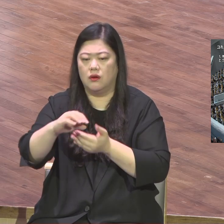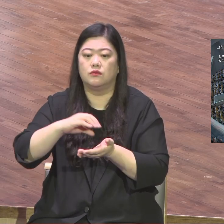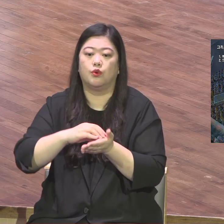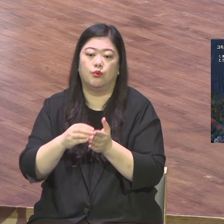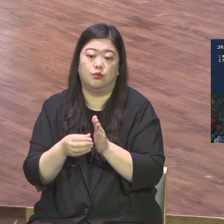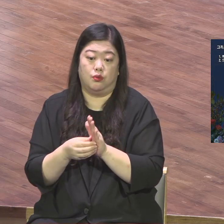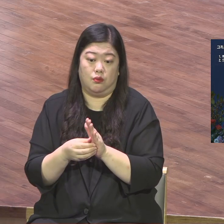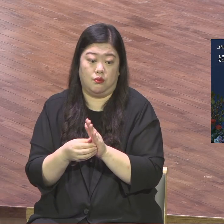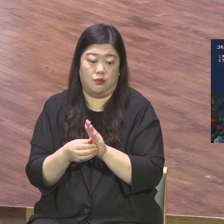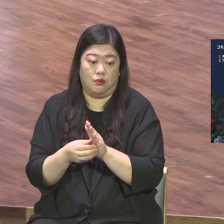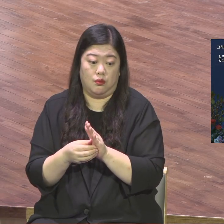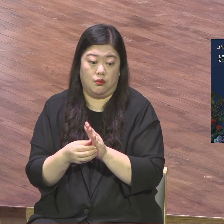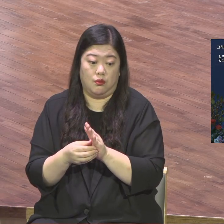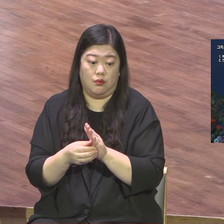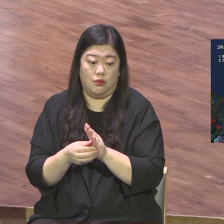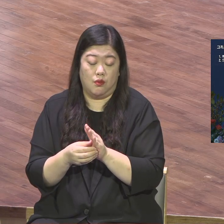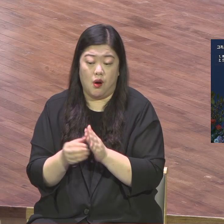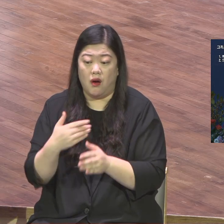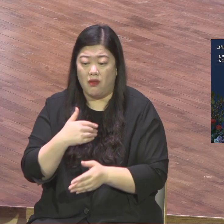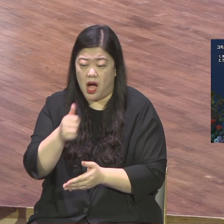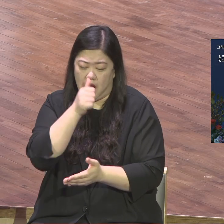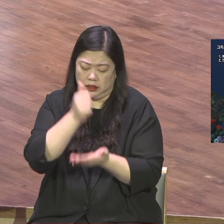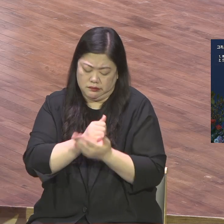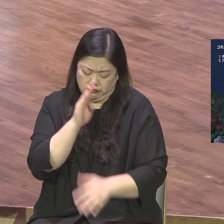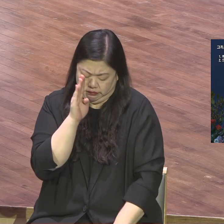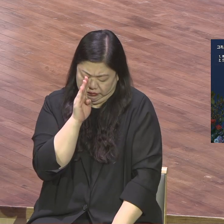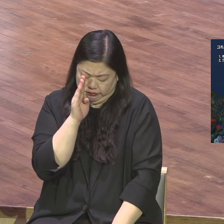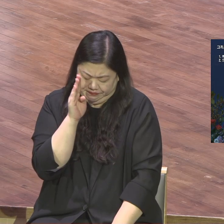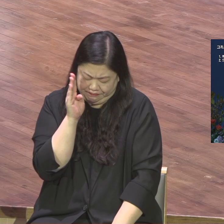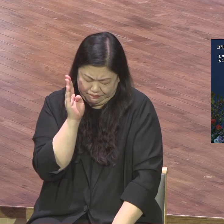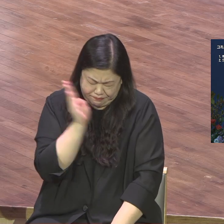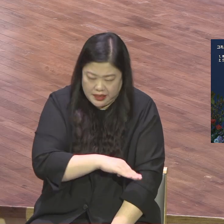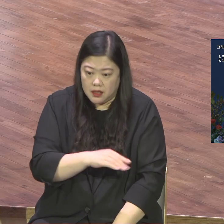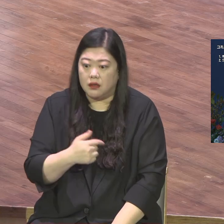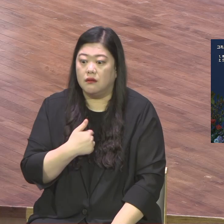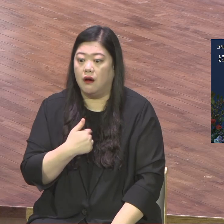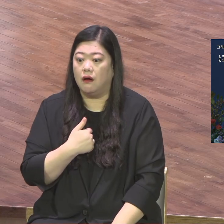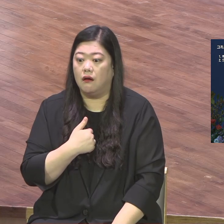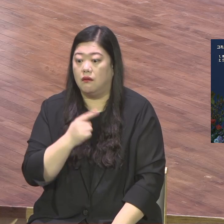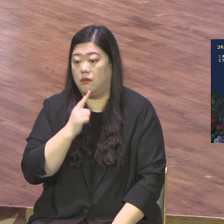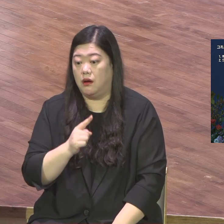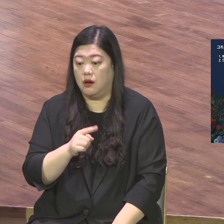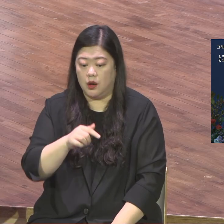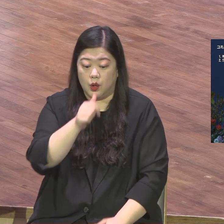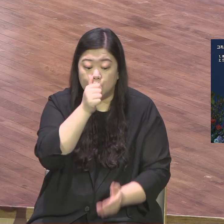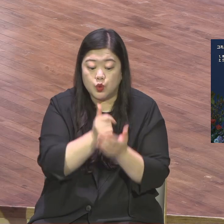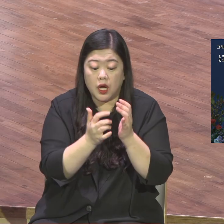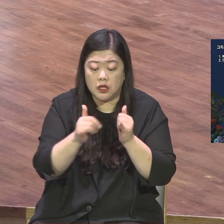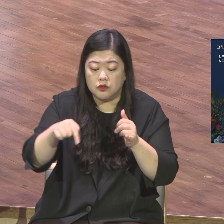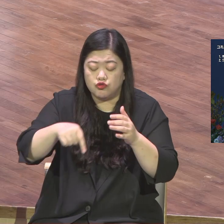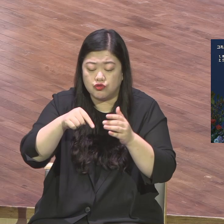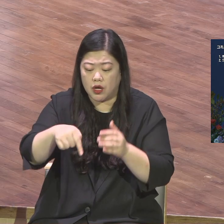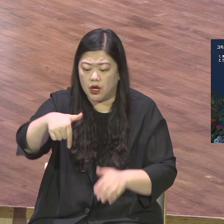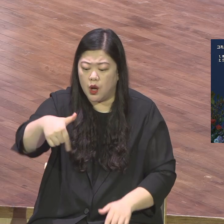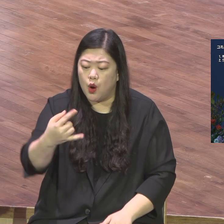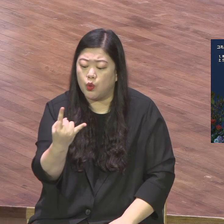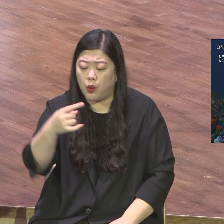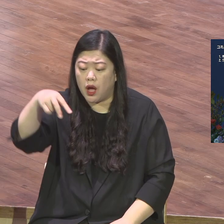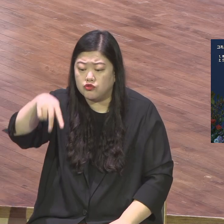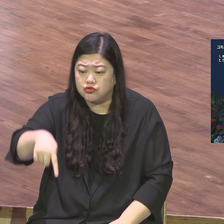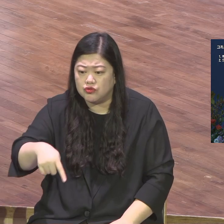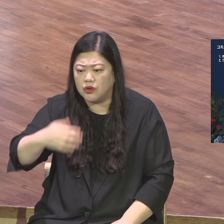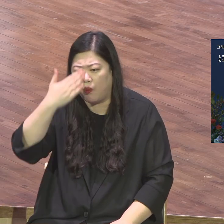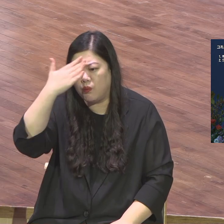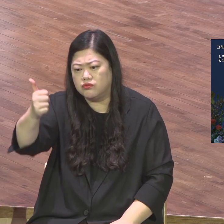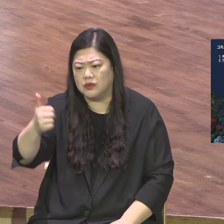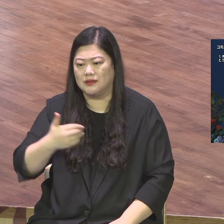뭐 인간이 표현할 수 있는 가장 낮은 표현을 다 했어요. 죄인 중에 나는 괴수다. 사도 바울이